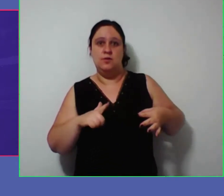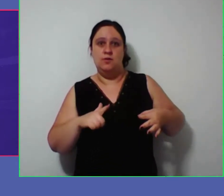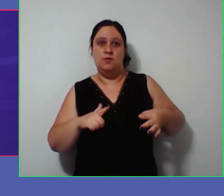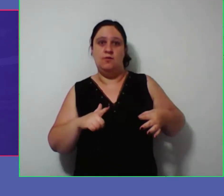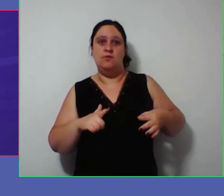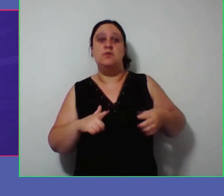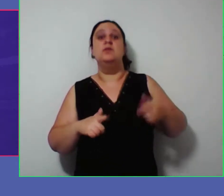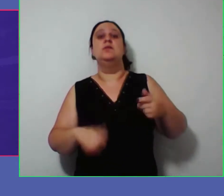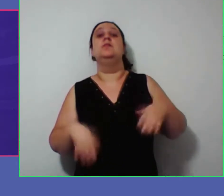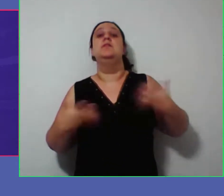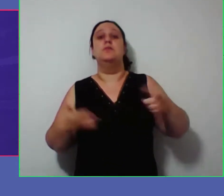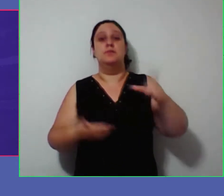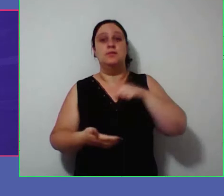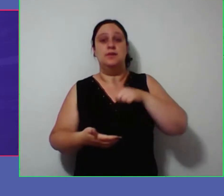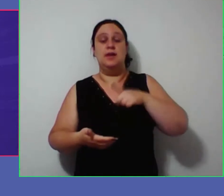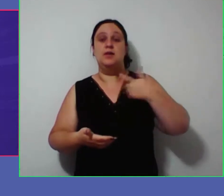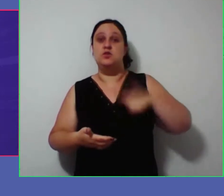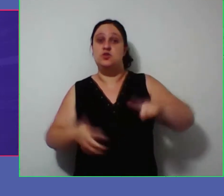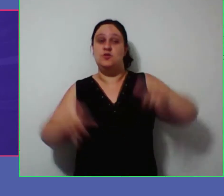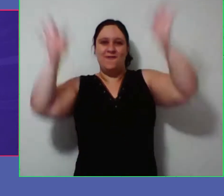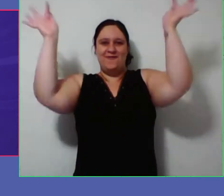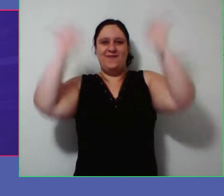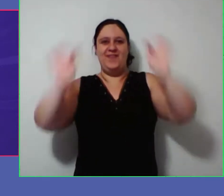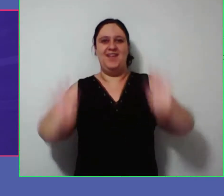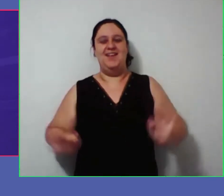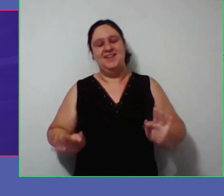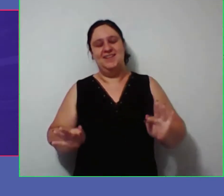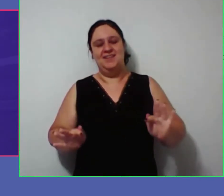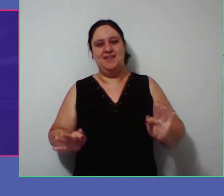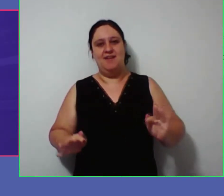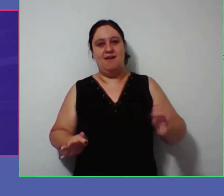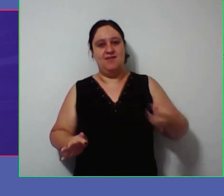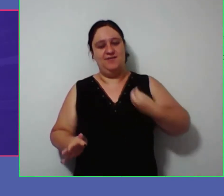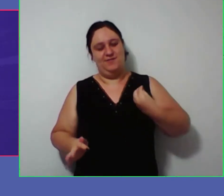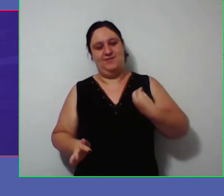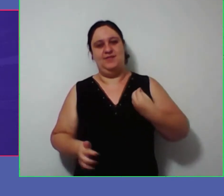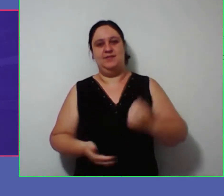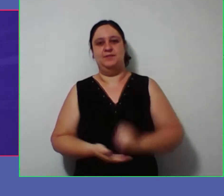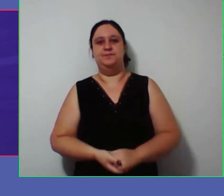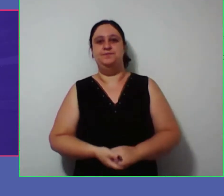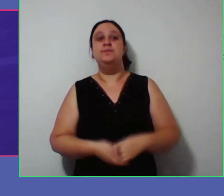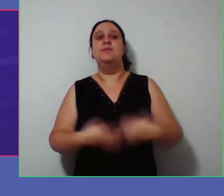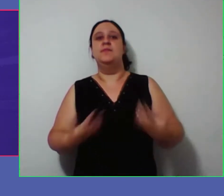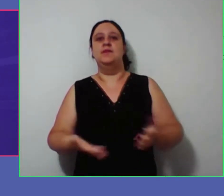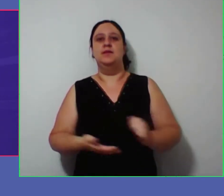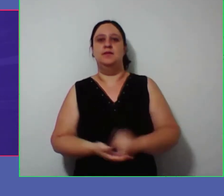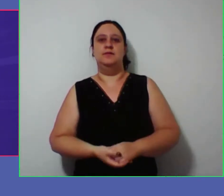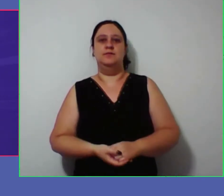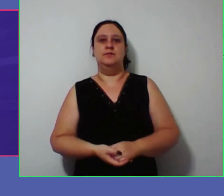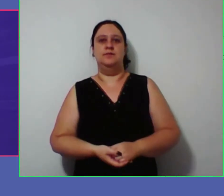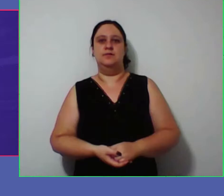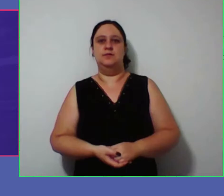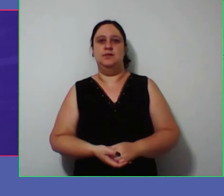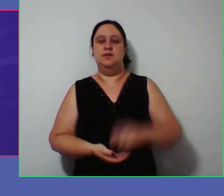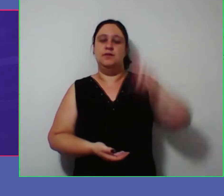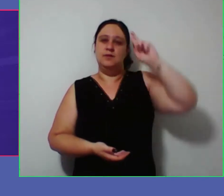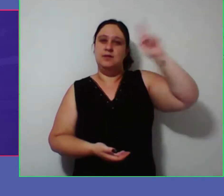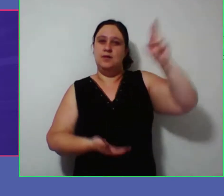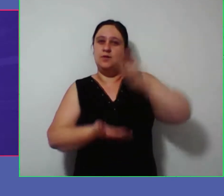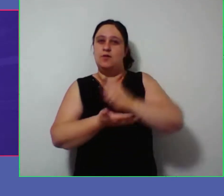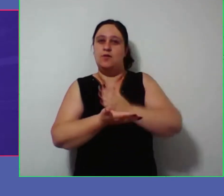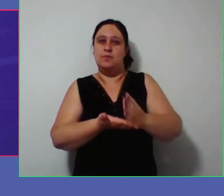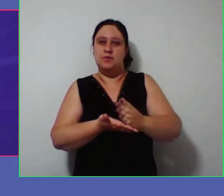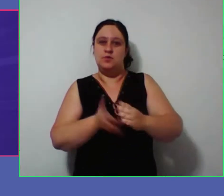terá felicidade na sua vida. E então, desde então, o Senhor passou a curar, passou a